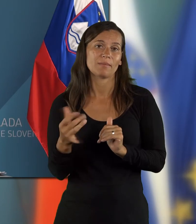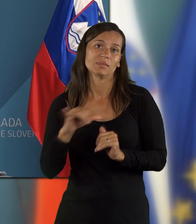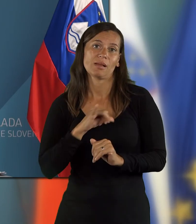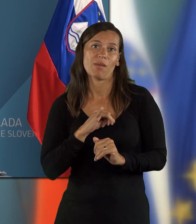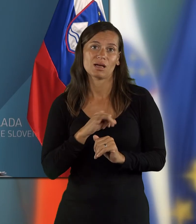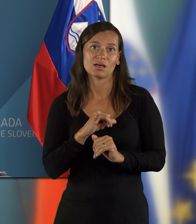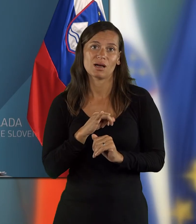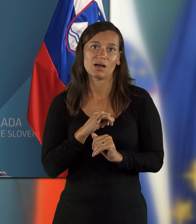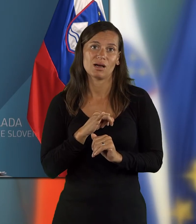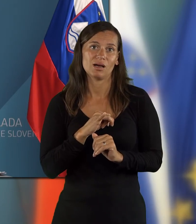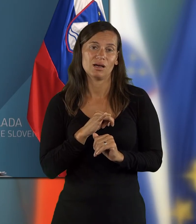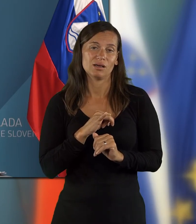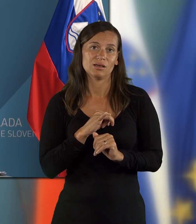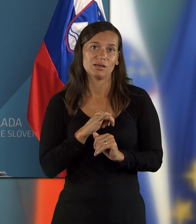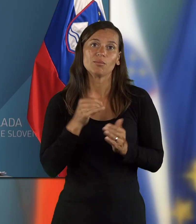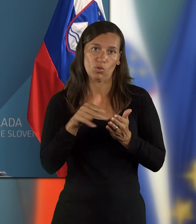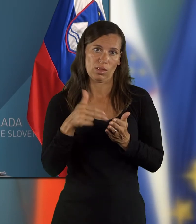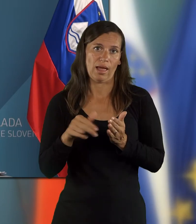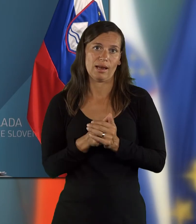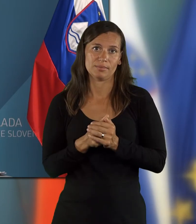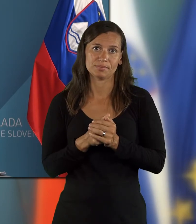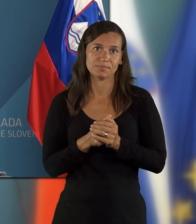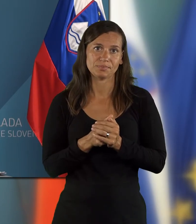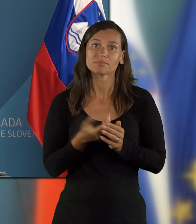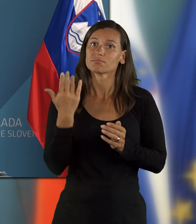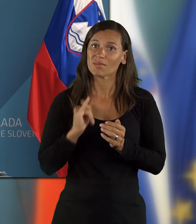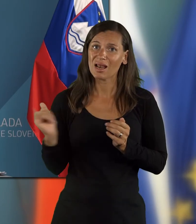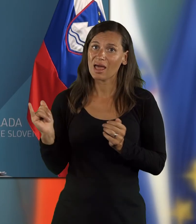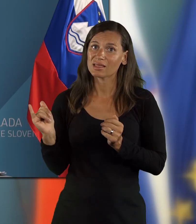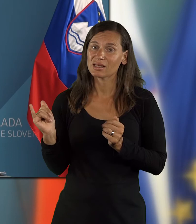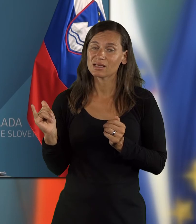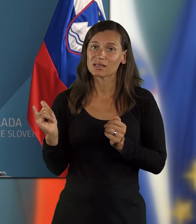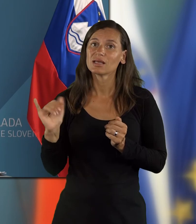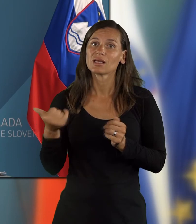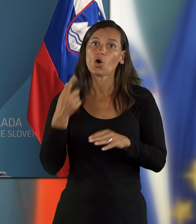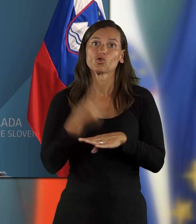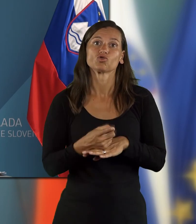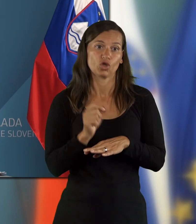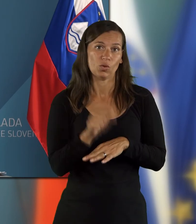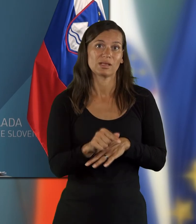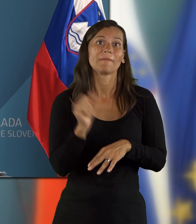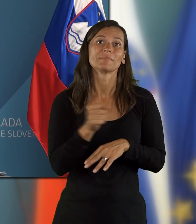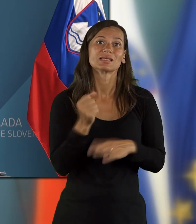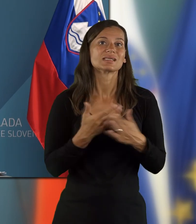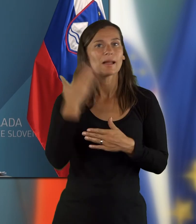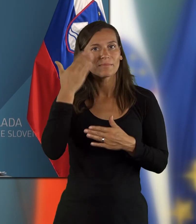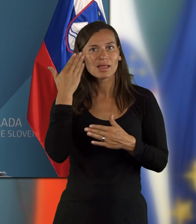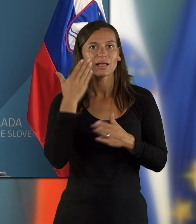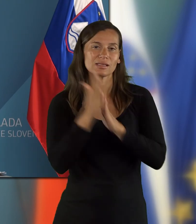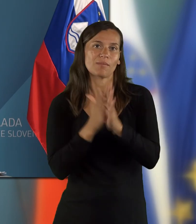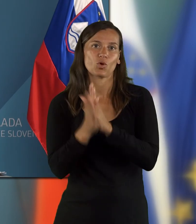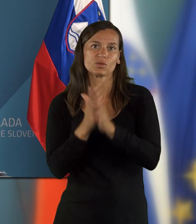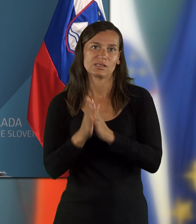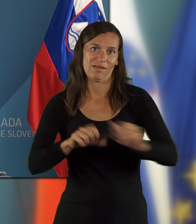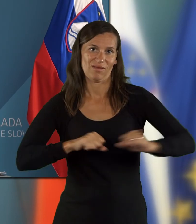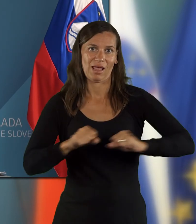po katerem naj bi se banka prodajala. Lani je odločitev o tem,